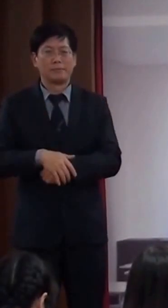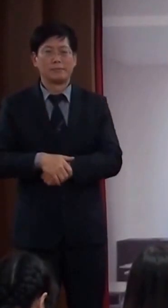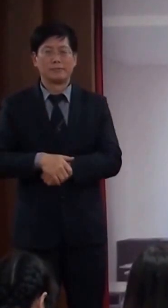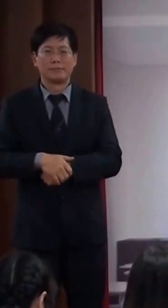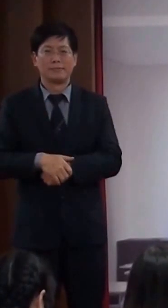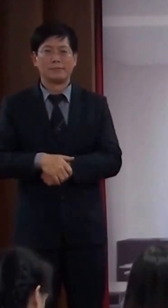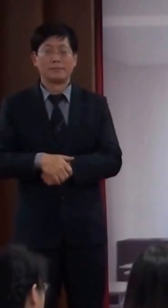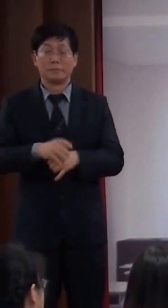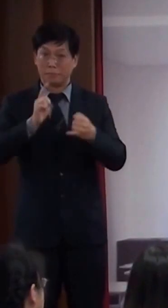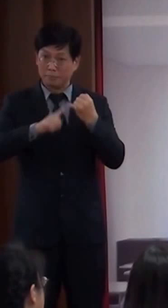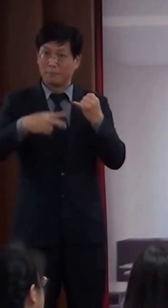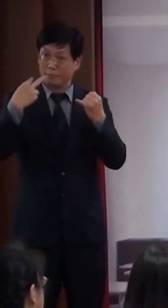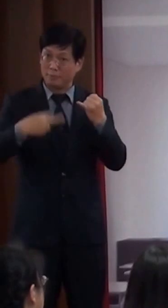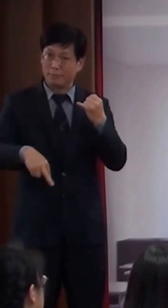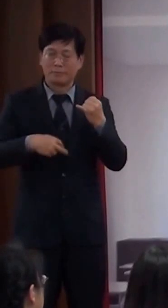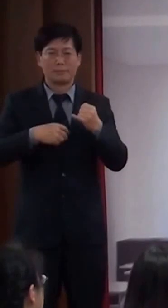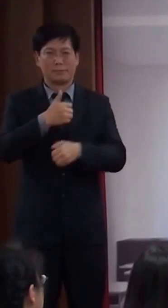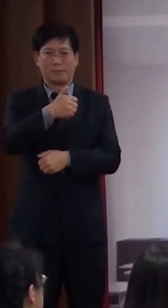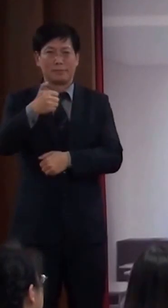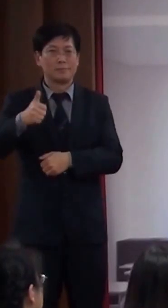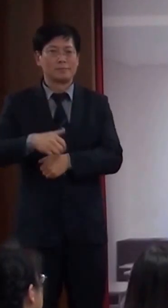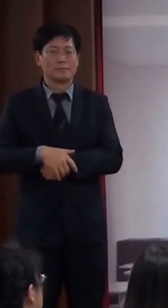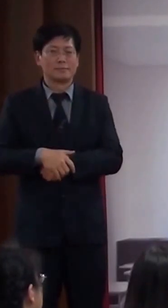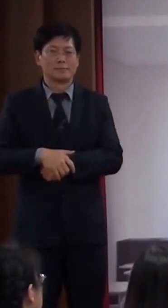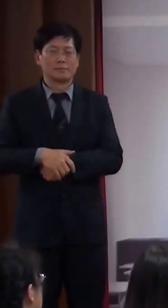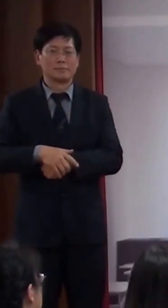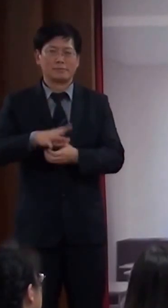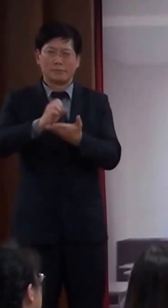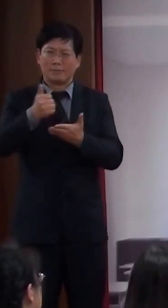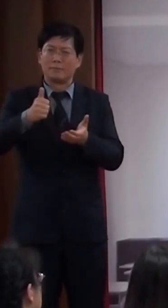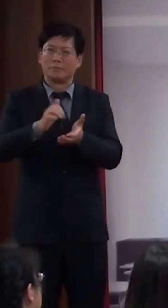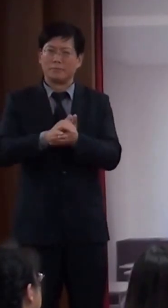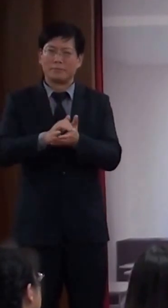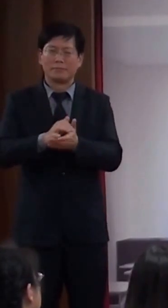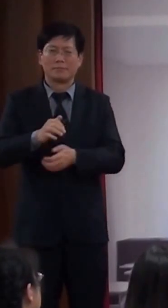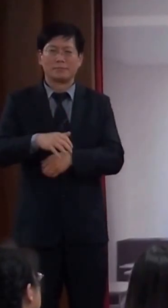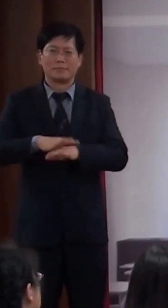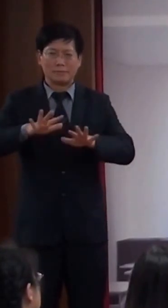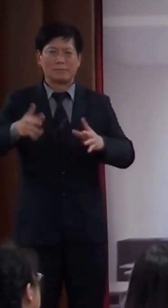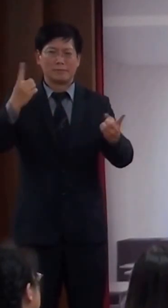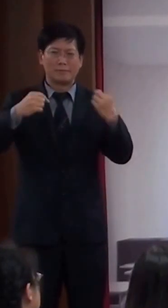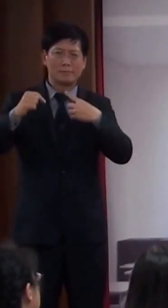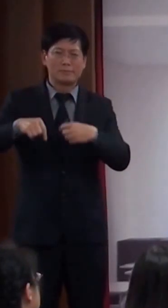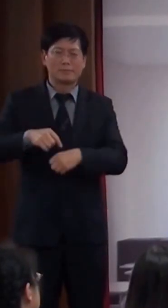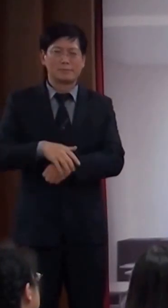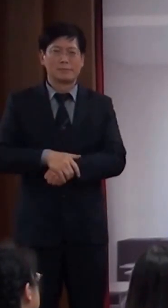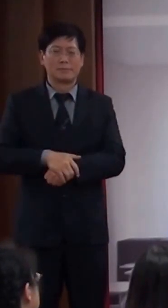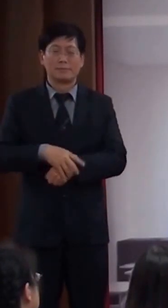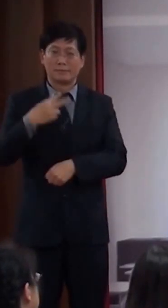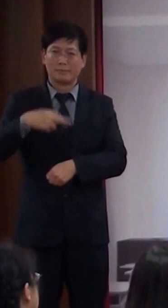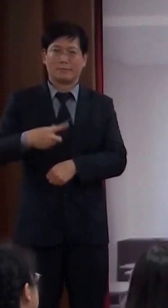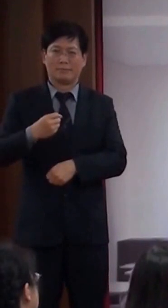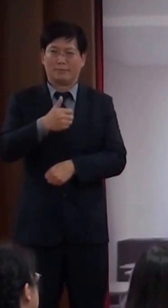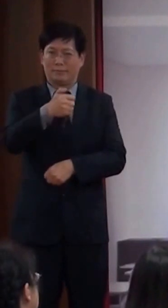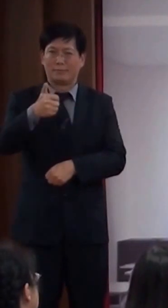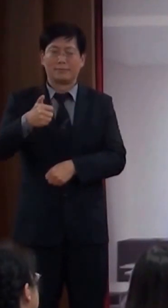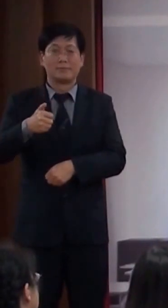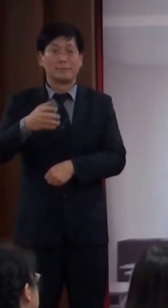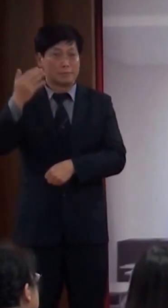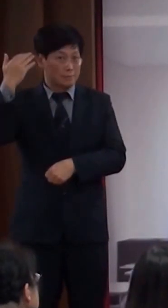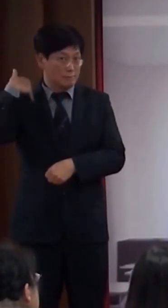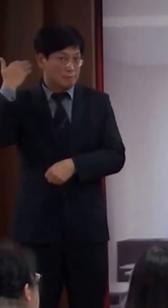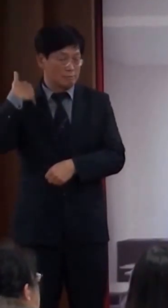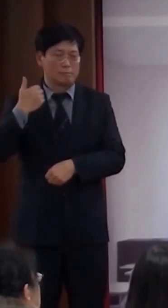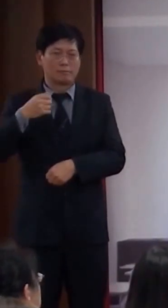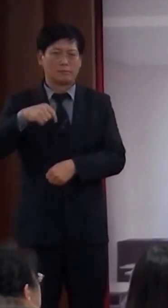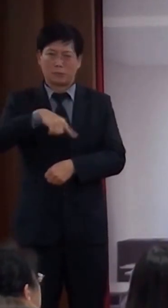最后呢，再次的感谢我们各位媒体朋友今天的参加，也谢谢过去